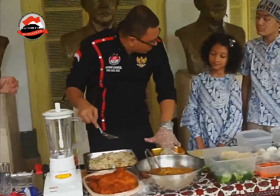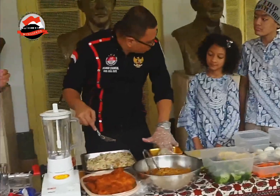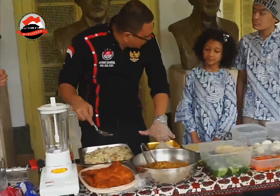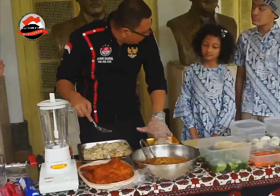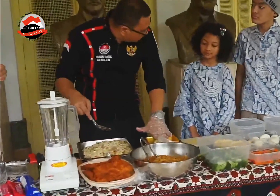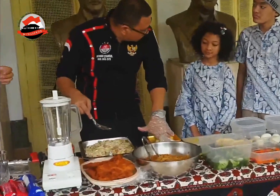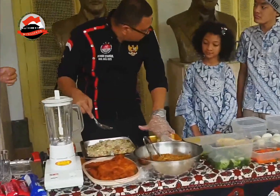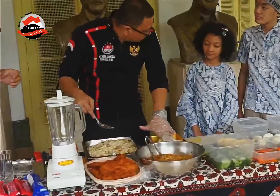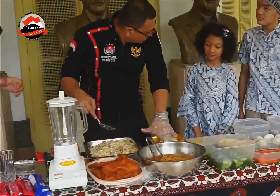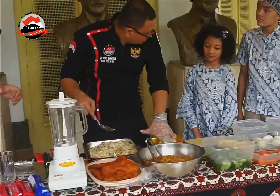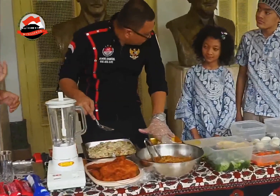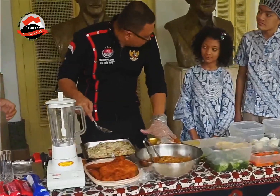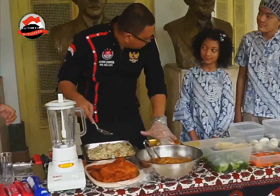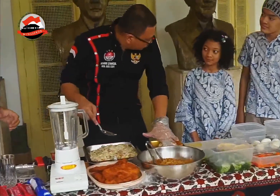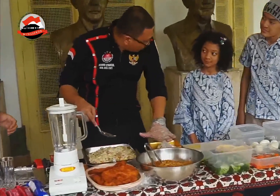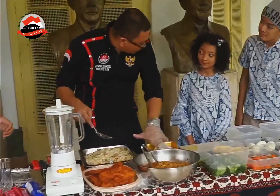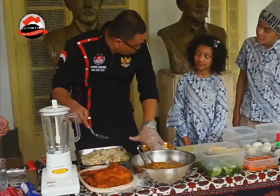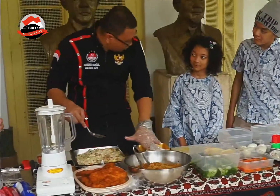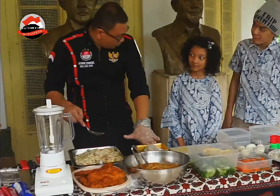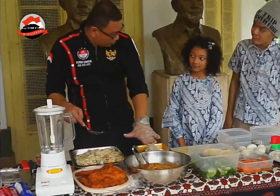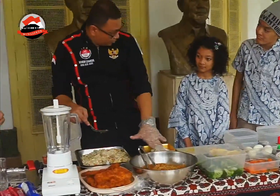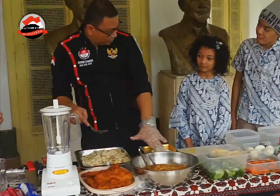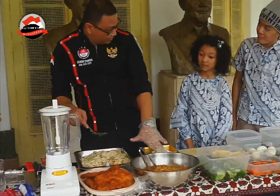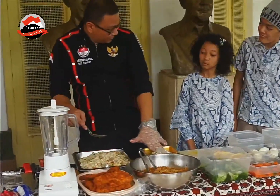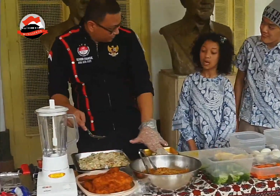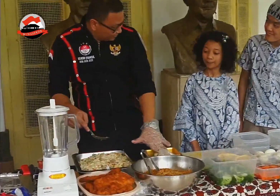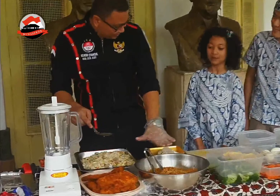Suka bakso, Nada? Suka bakso?